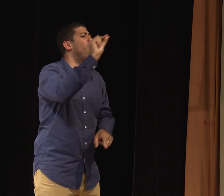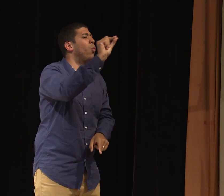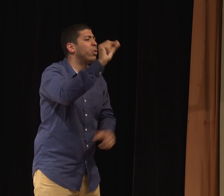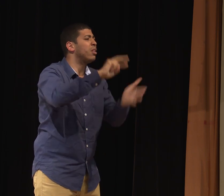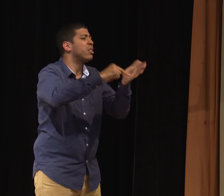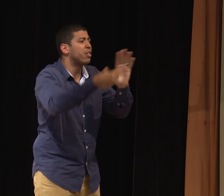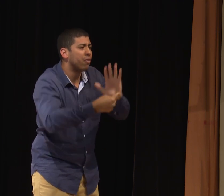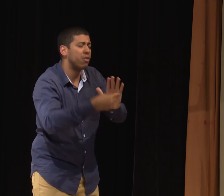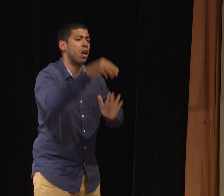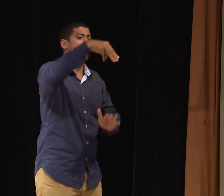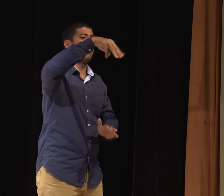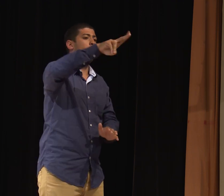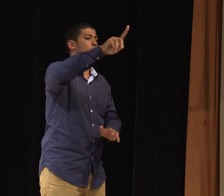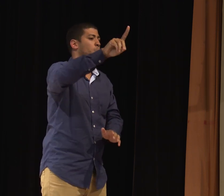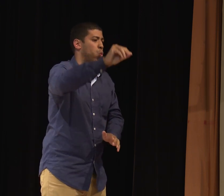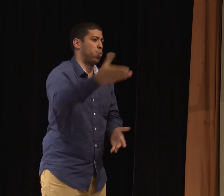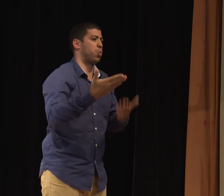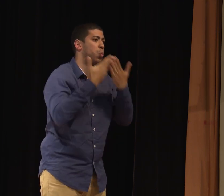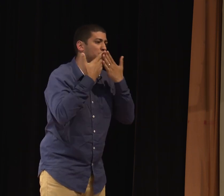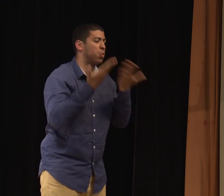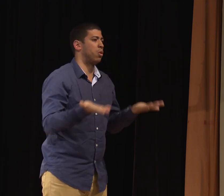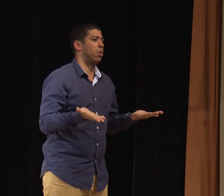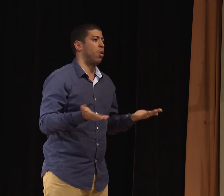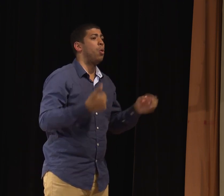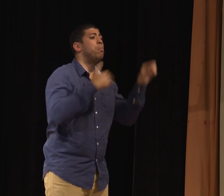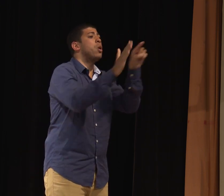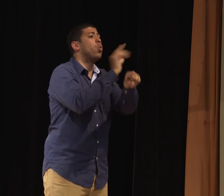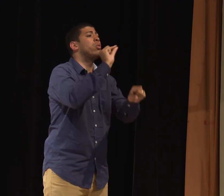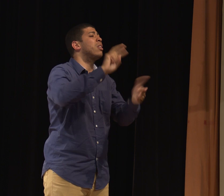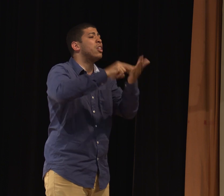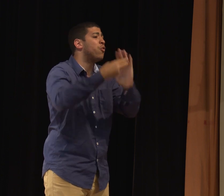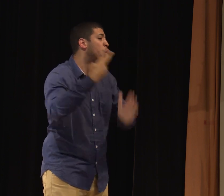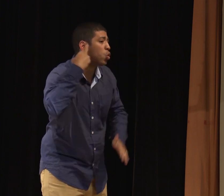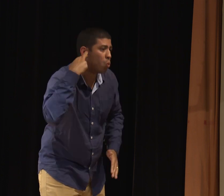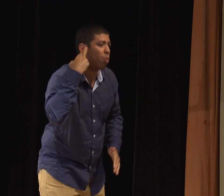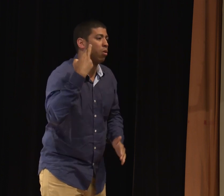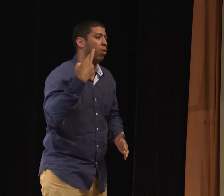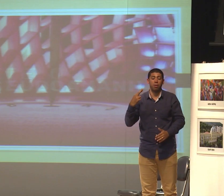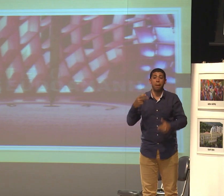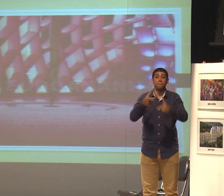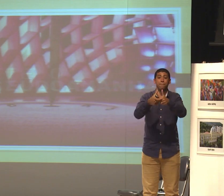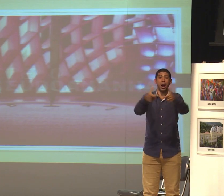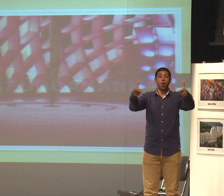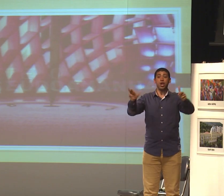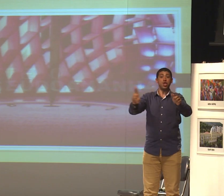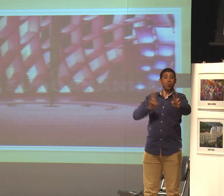são surdas também, o que significa mudo? Aí eu pergunto, qual é o significado do mudo